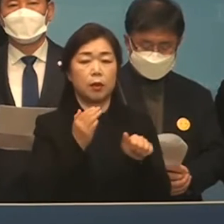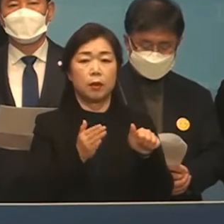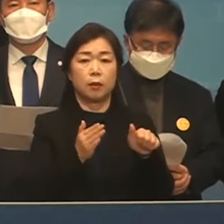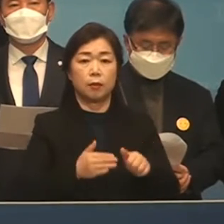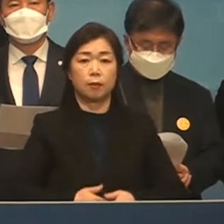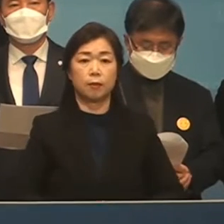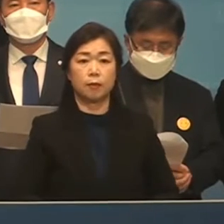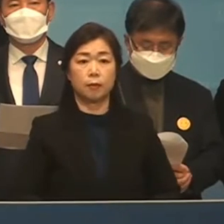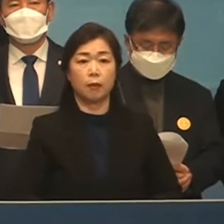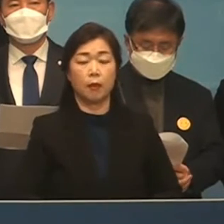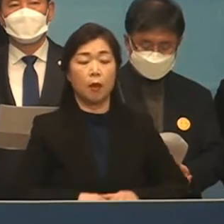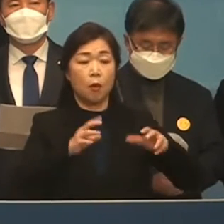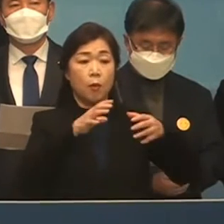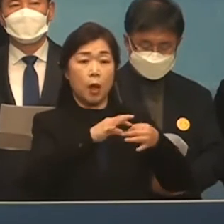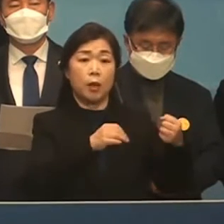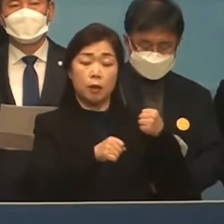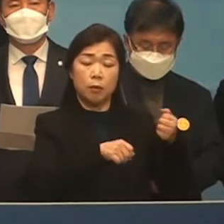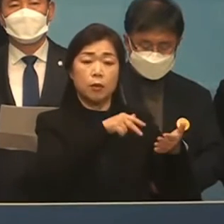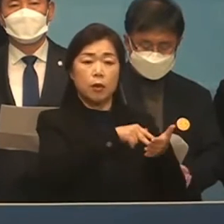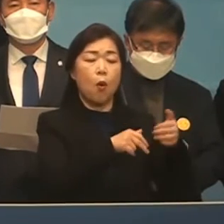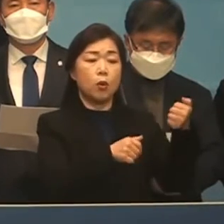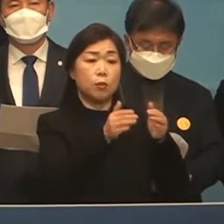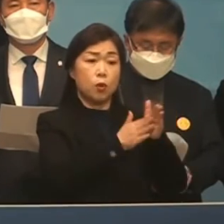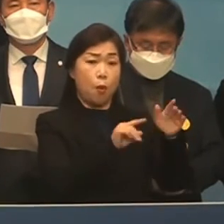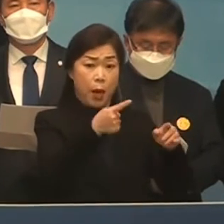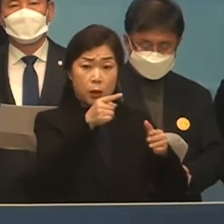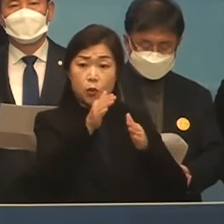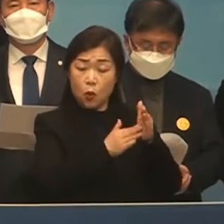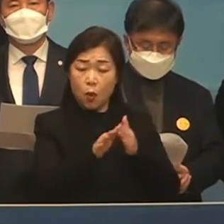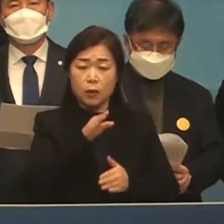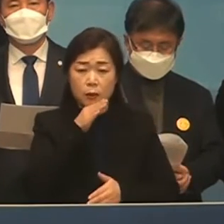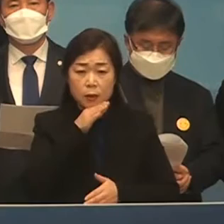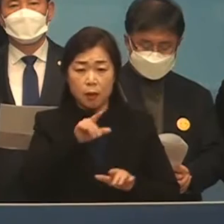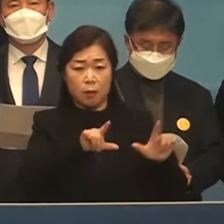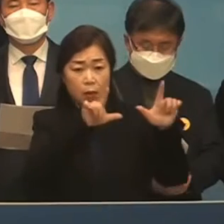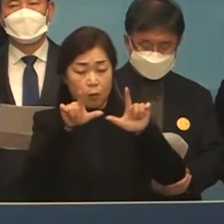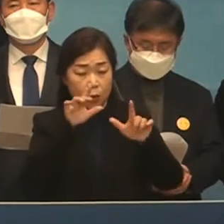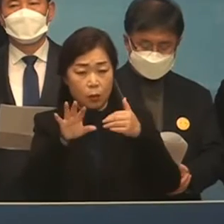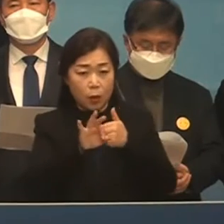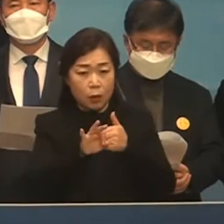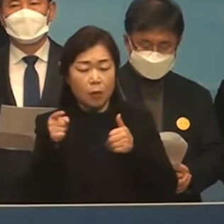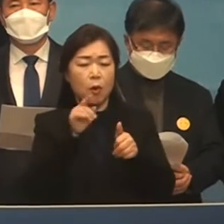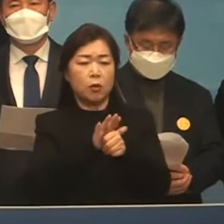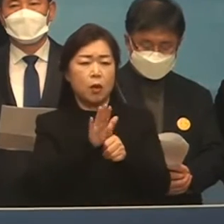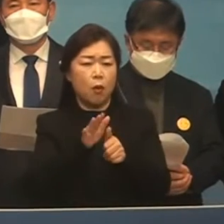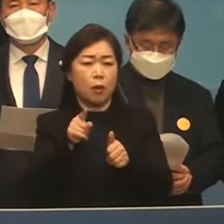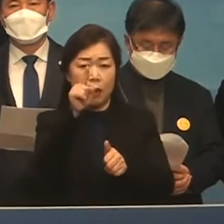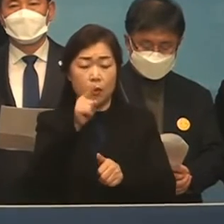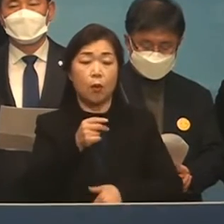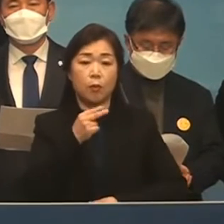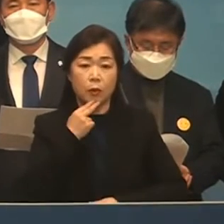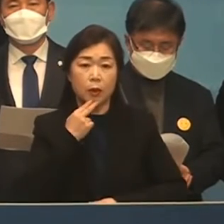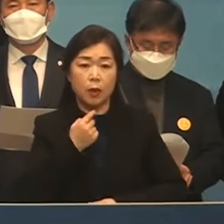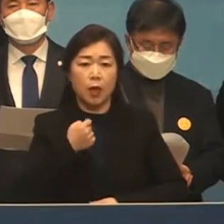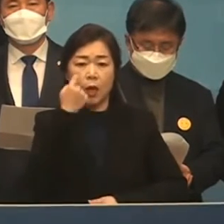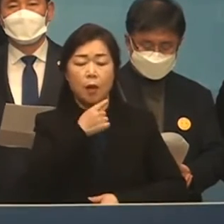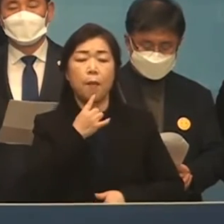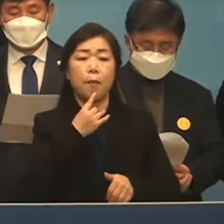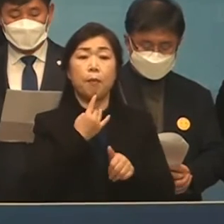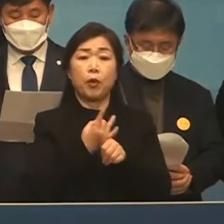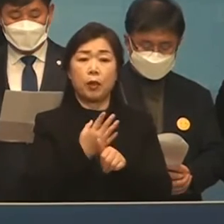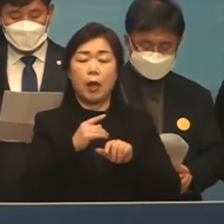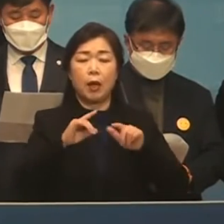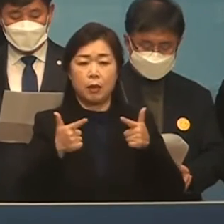요청합니다. 국민의힘의 50조, 100조가 실상은 재원 대책이 전무한 빈말이 아니기를